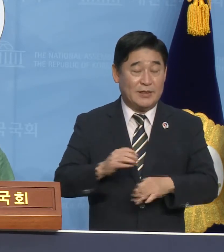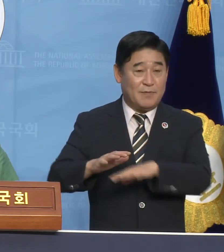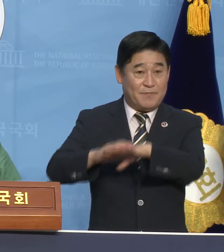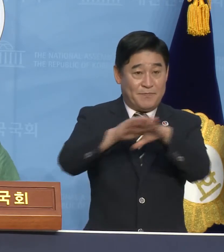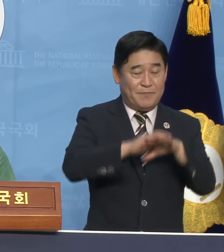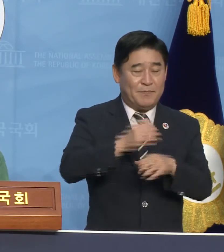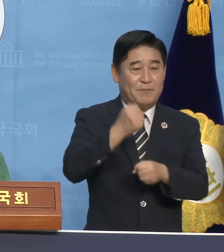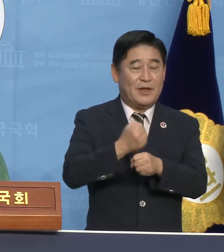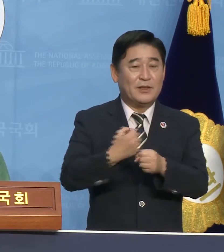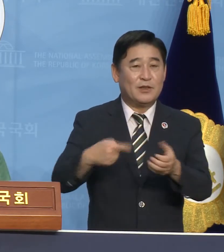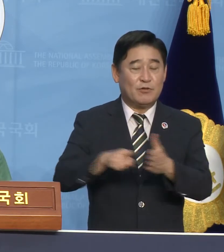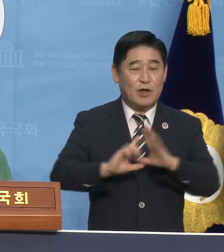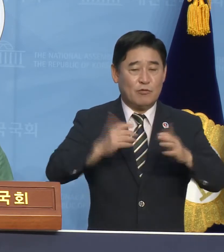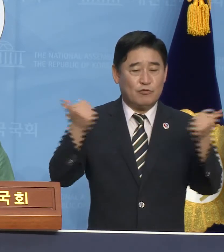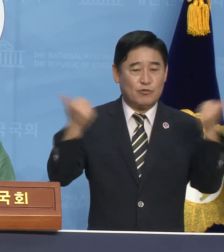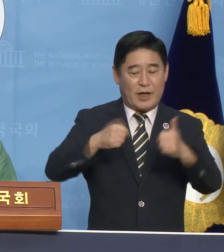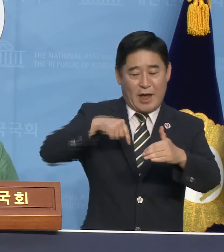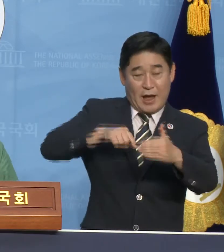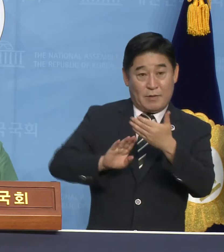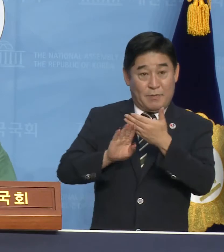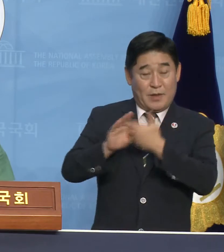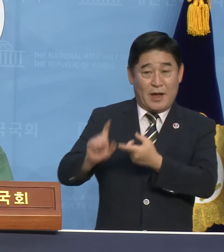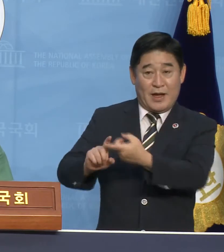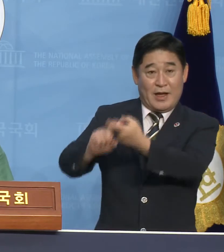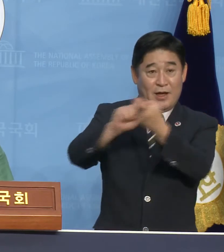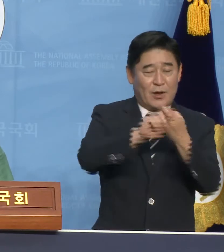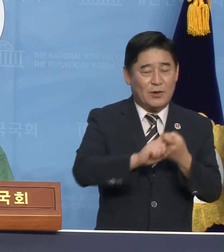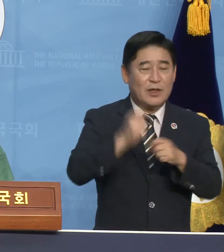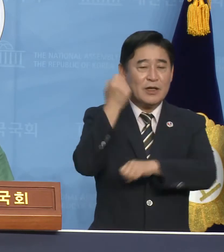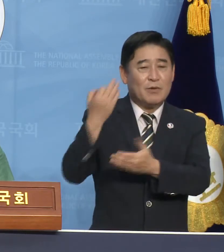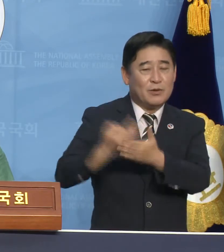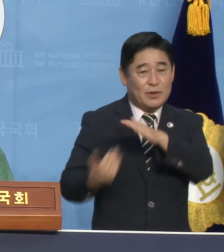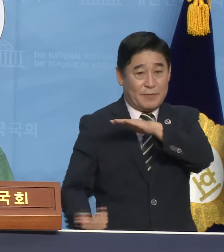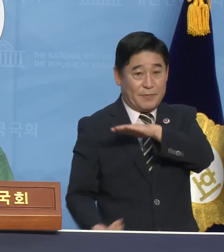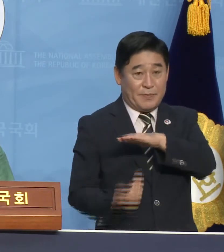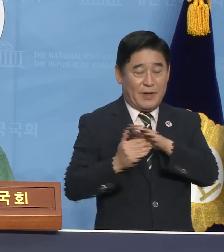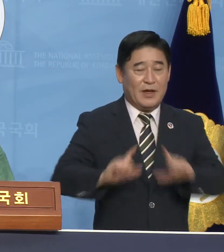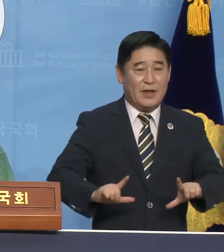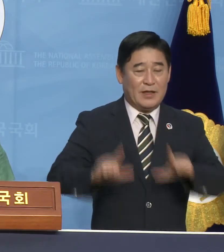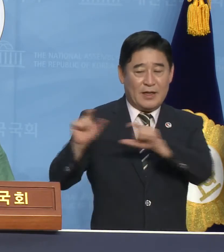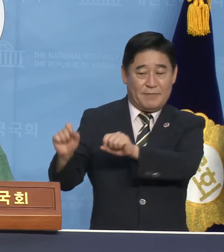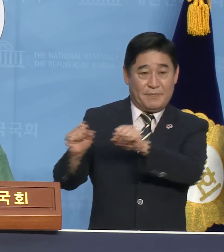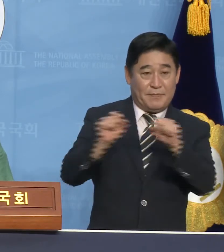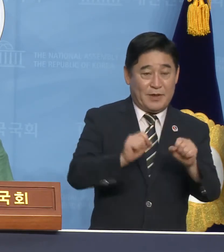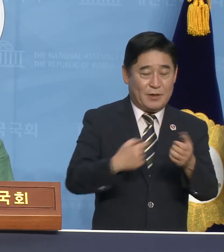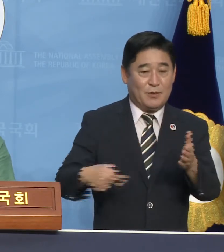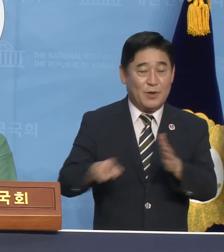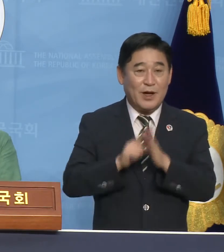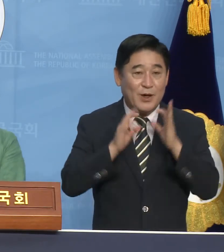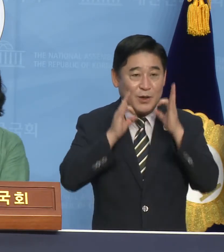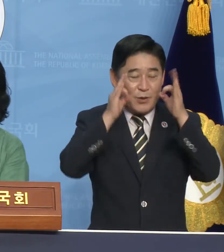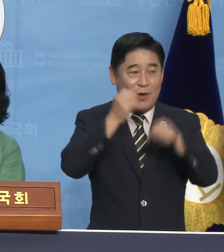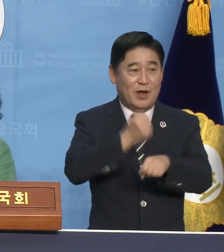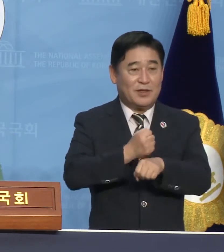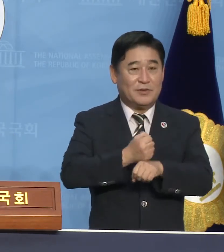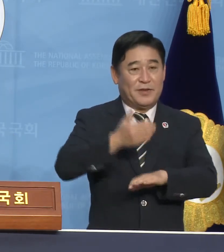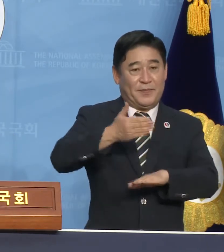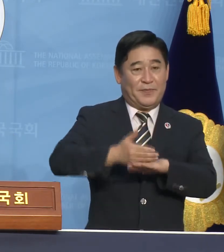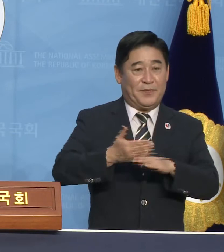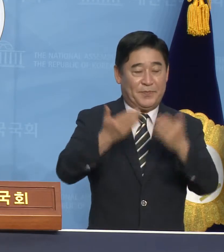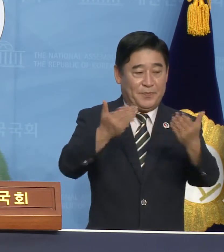위해 국회 안과 밖에서 연대하며 기본소득의 실현이 될 날을 앞당기도록 노력하겠습니다. 감사합니다.